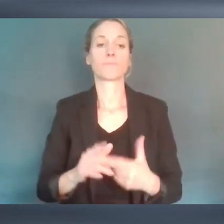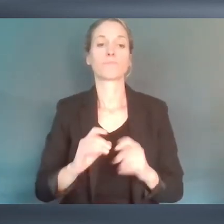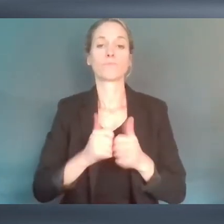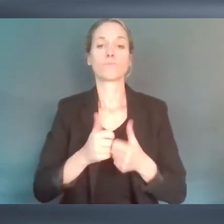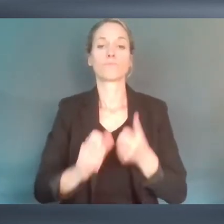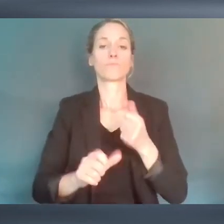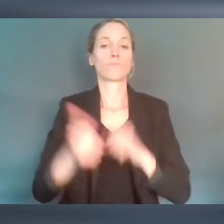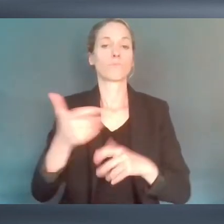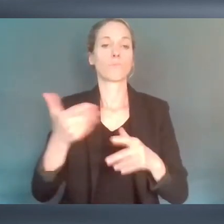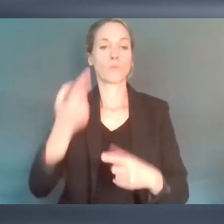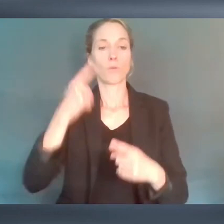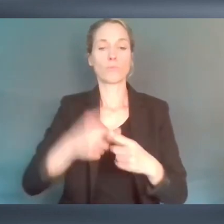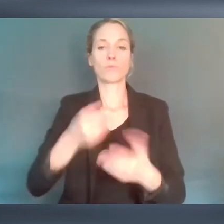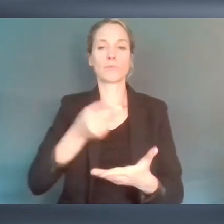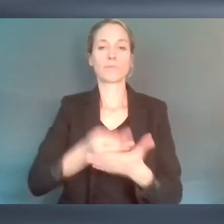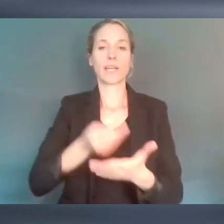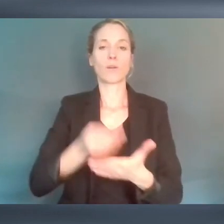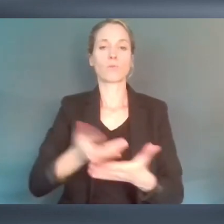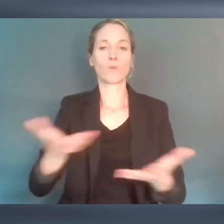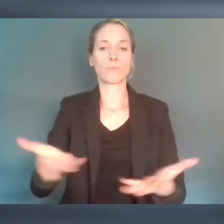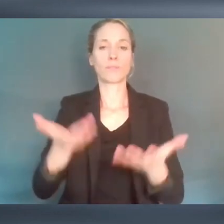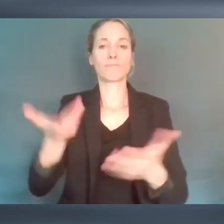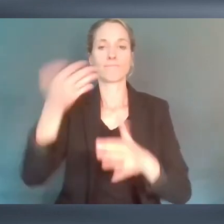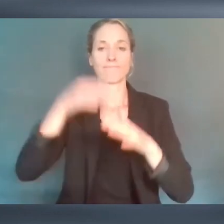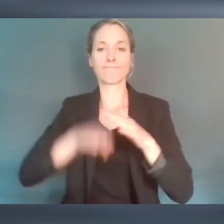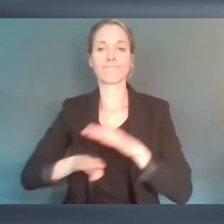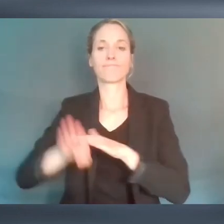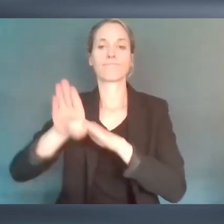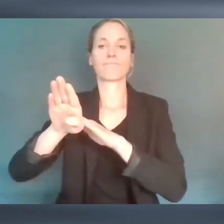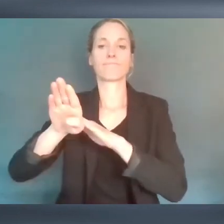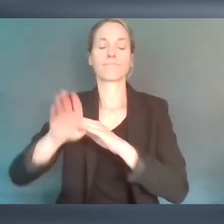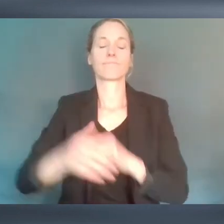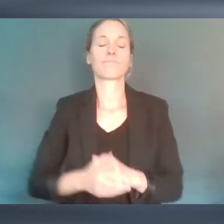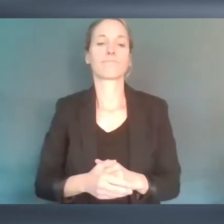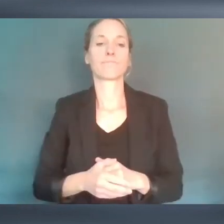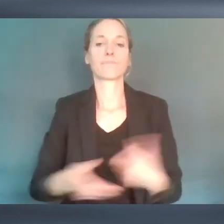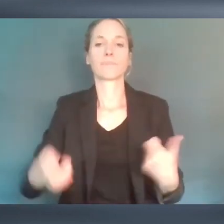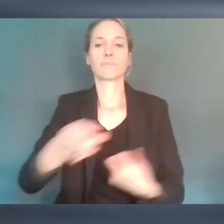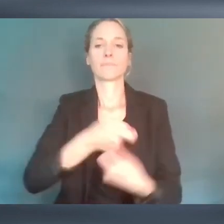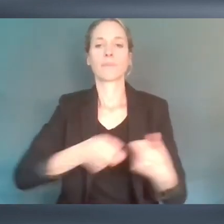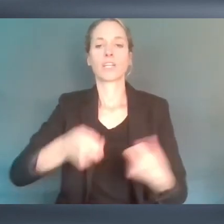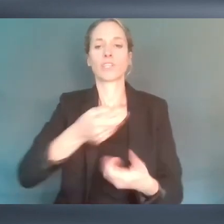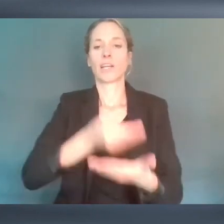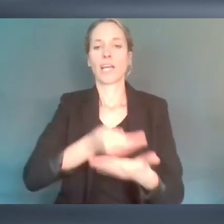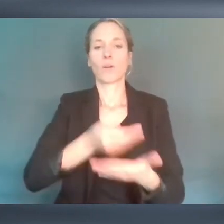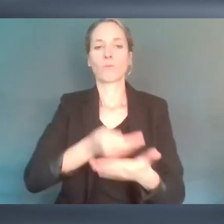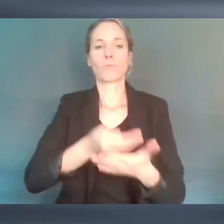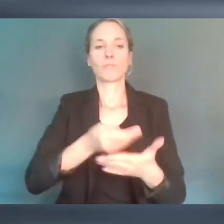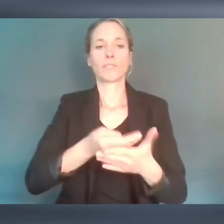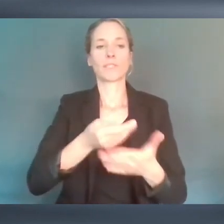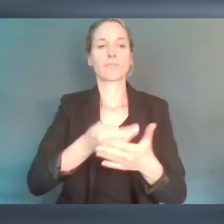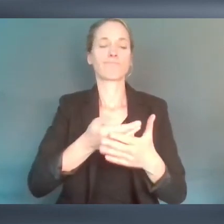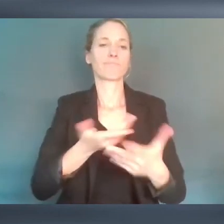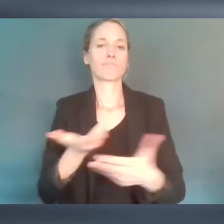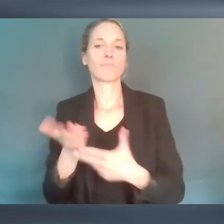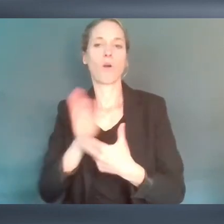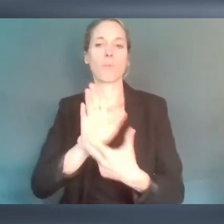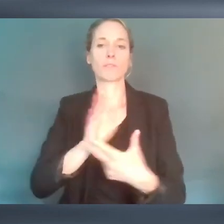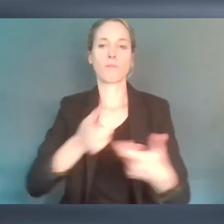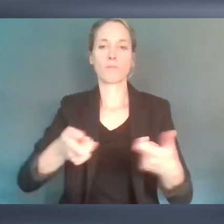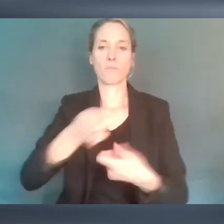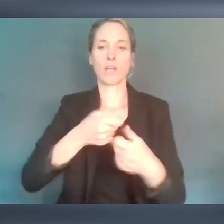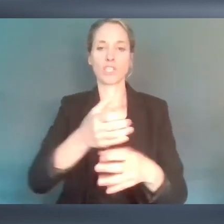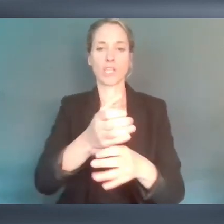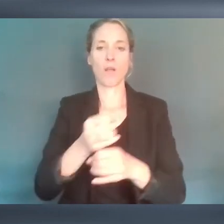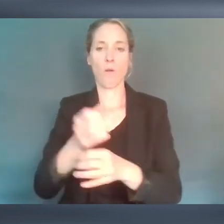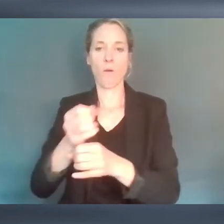croissance. Et ce marché économique, c'est finalement le reflet du marché de l'emploi et vice-versa. Alors la